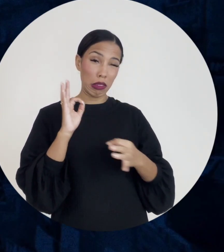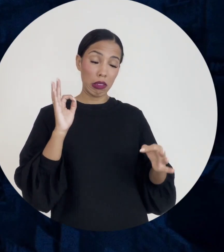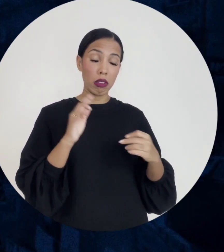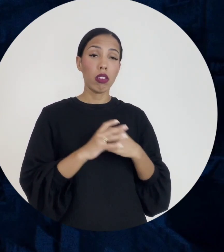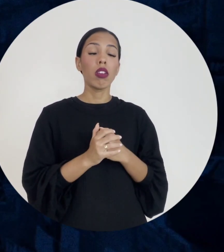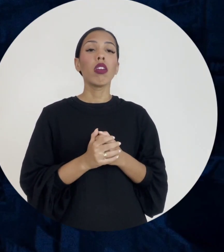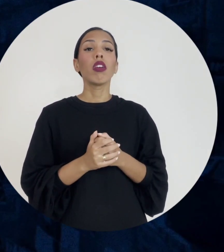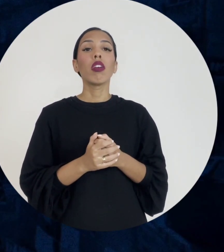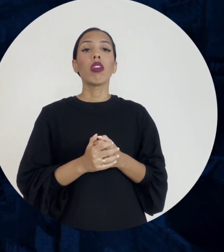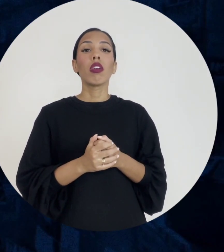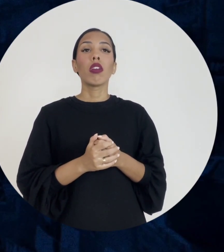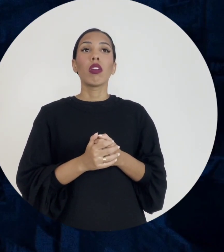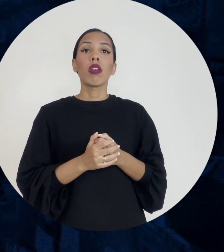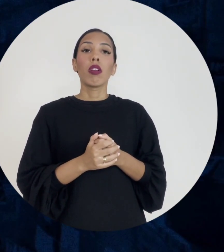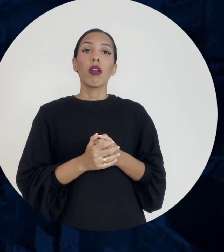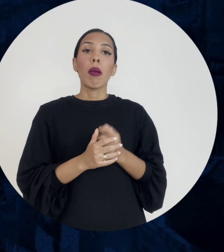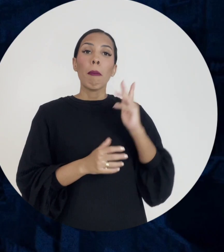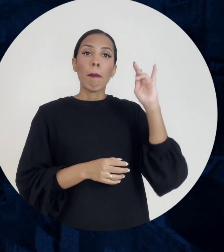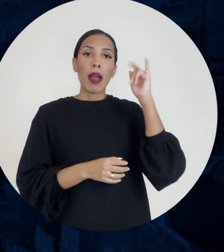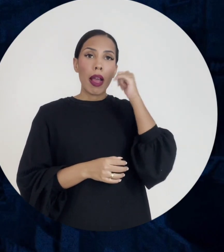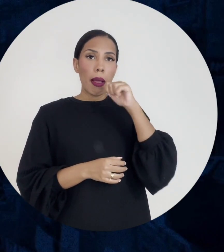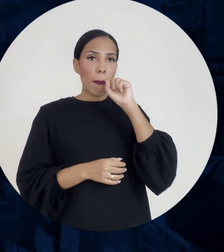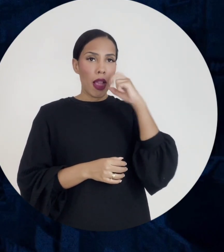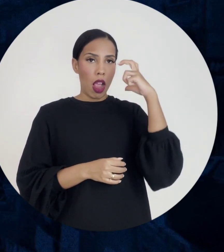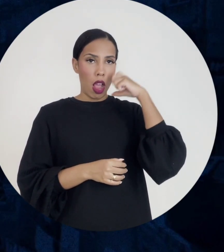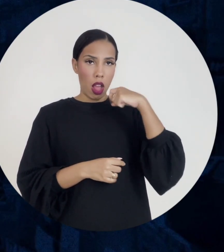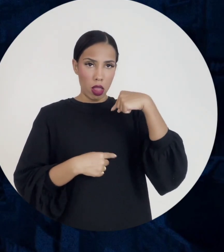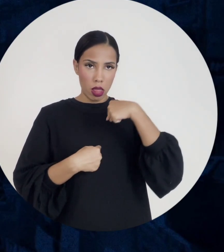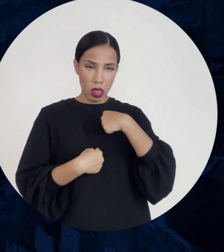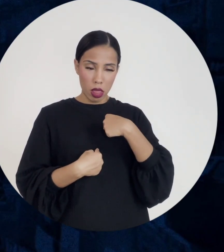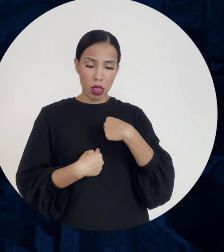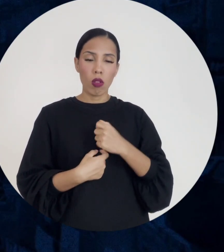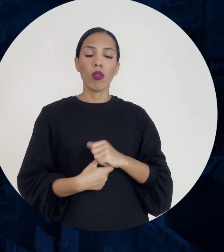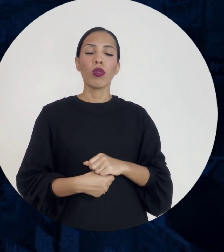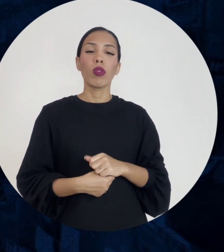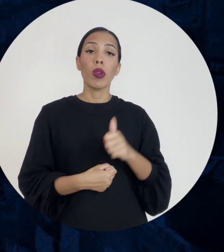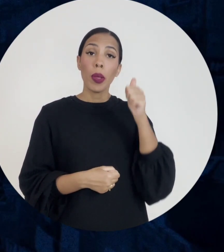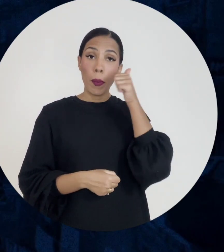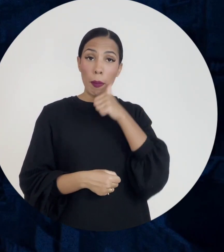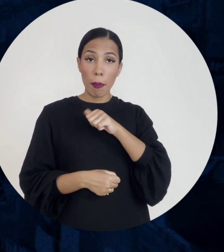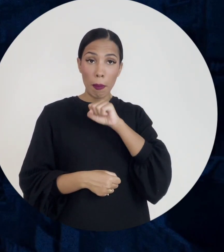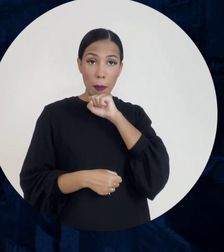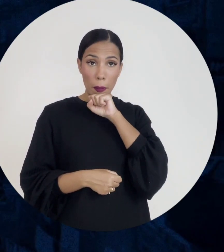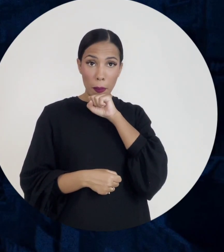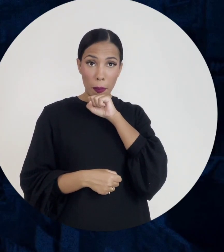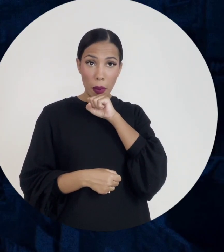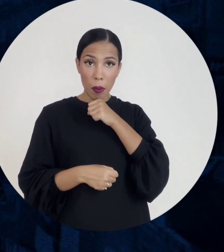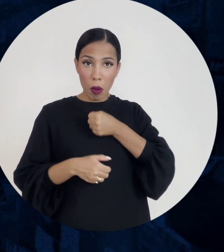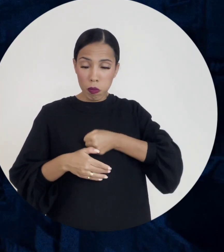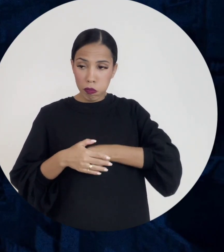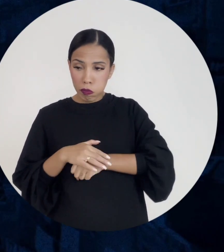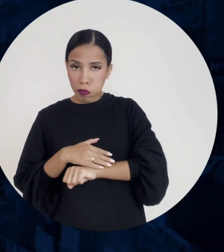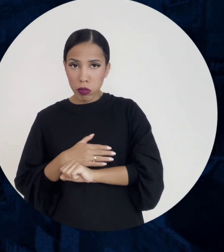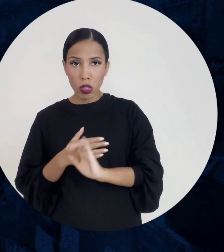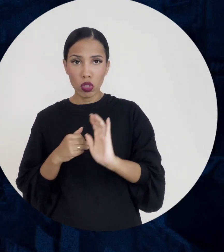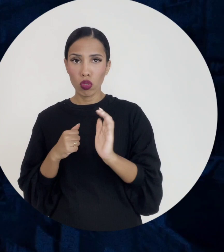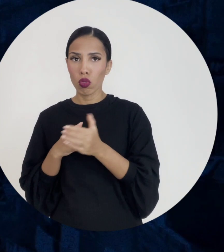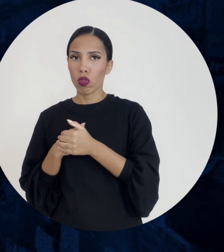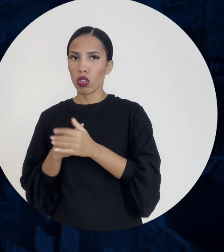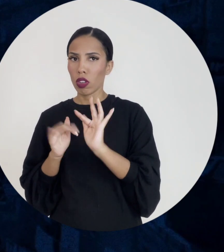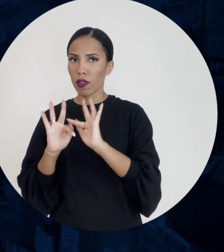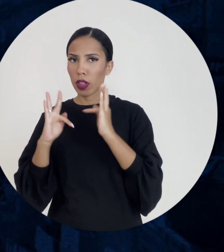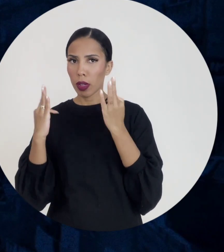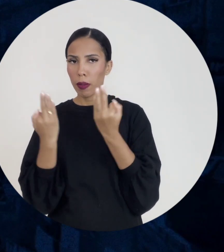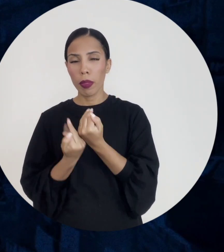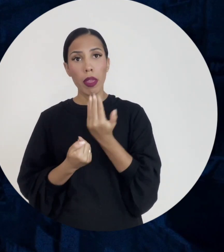filha adotiva, minha mãe me teve escondida da família, né? Aquela